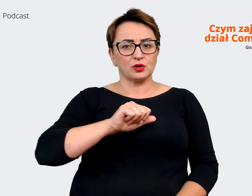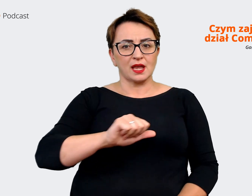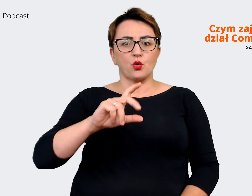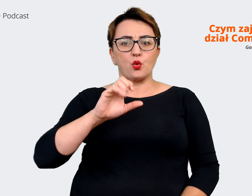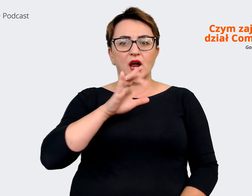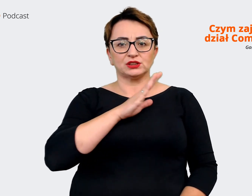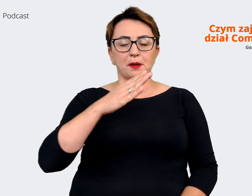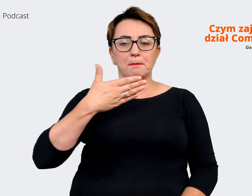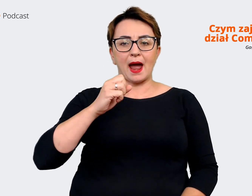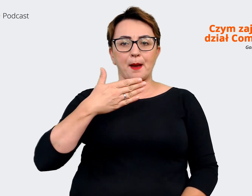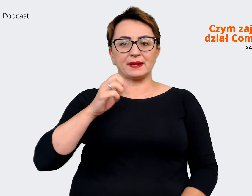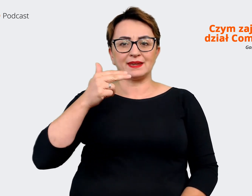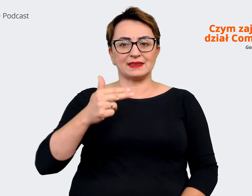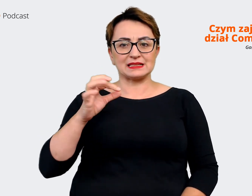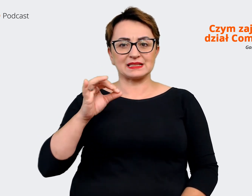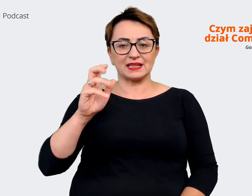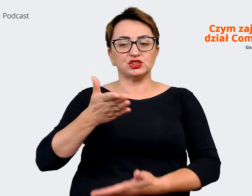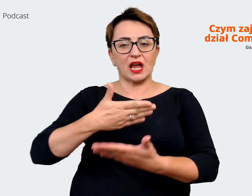Compliance.